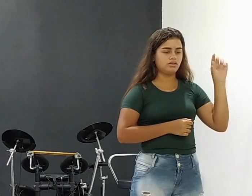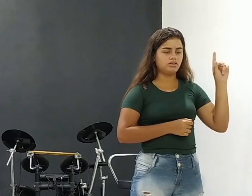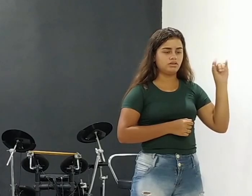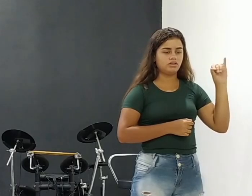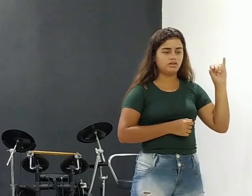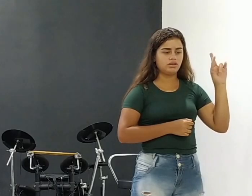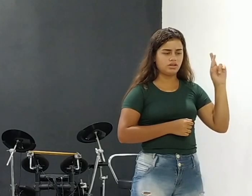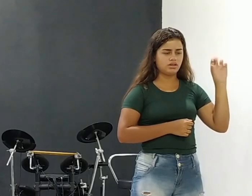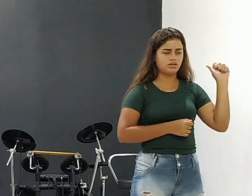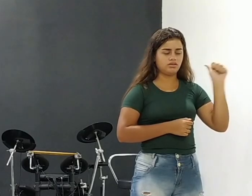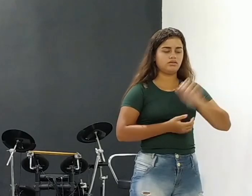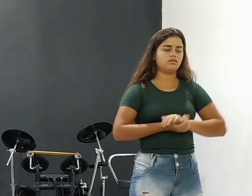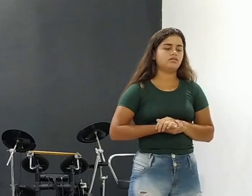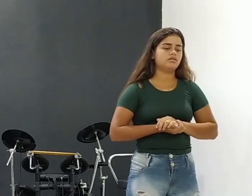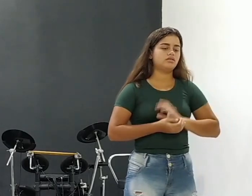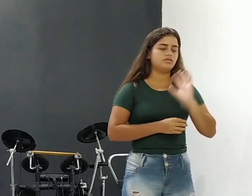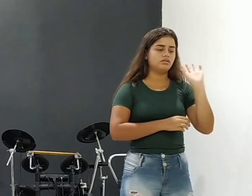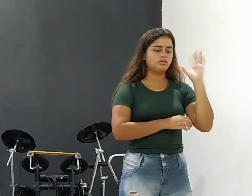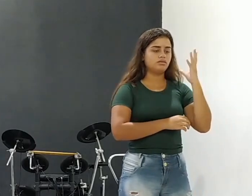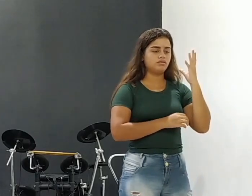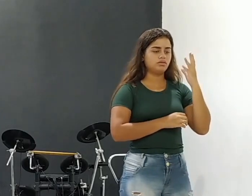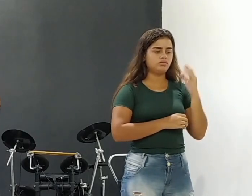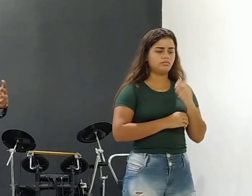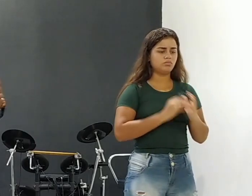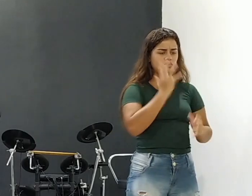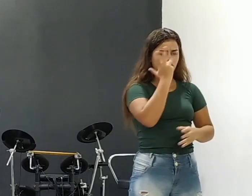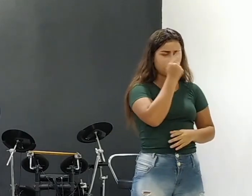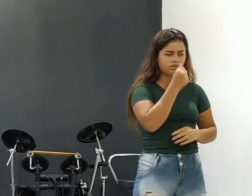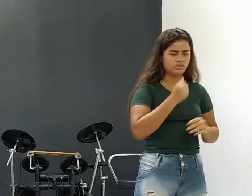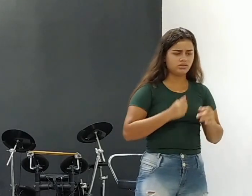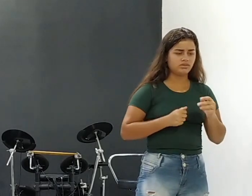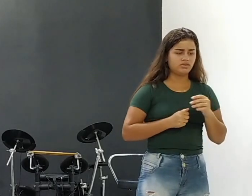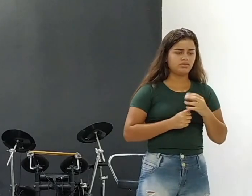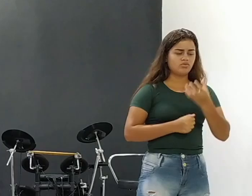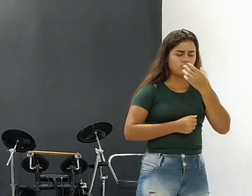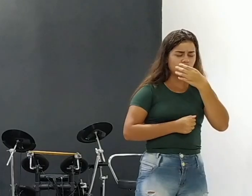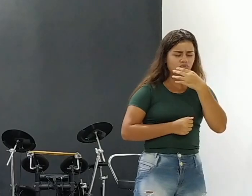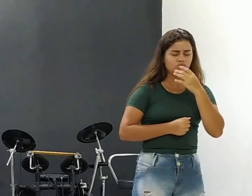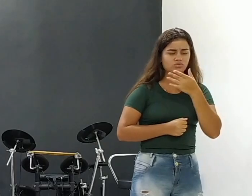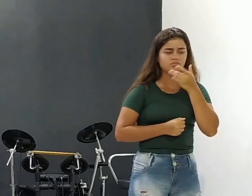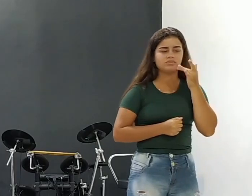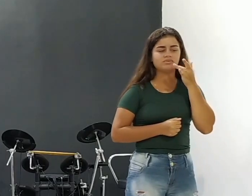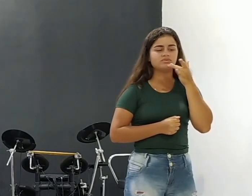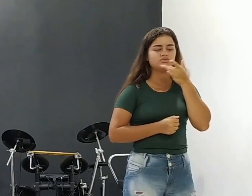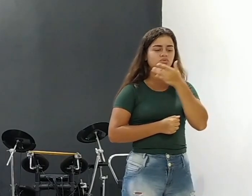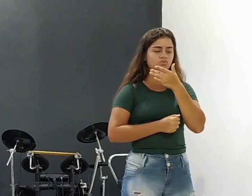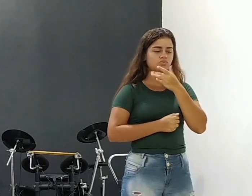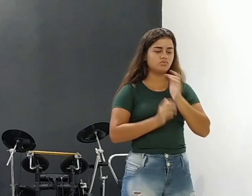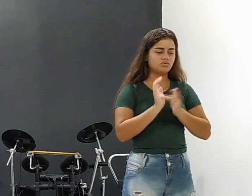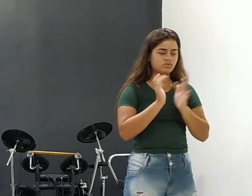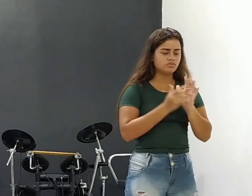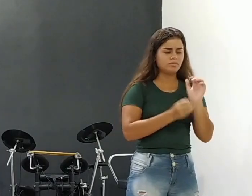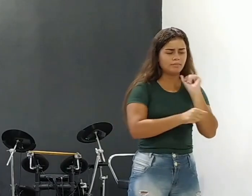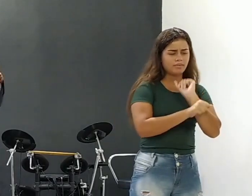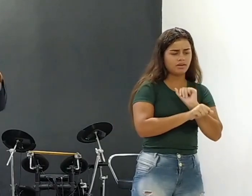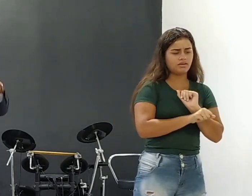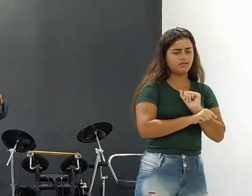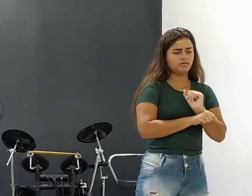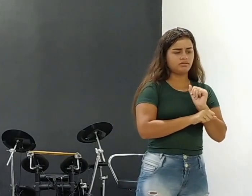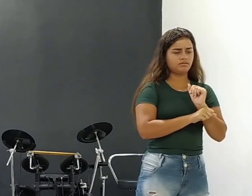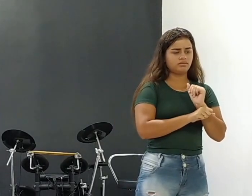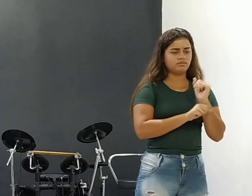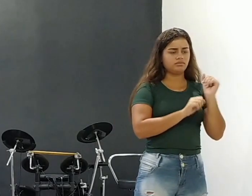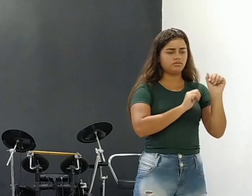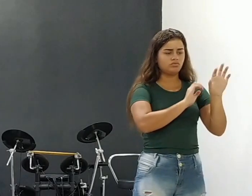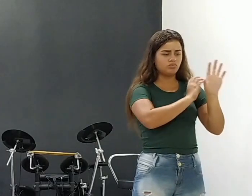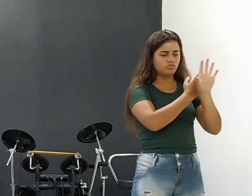fruto gostoso, irmão. E aquela árvore linda, Jesus para embaixo dela, naquela sombra gostosa. E quando ele vai procurar um fruto